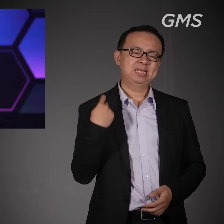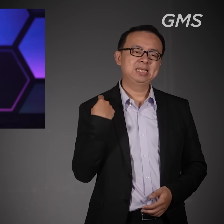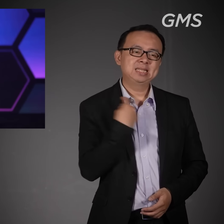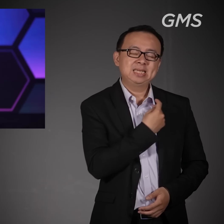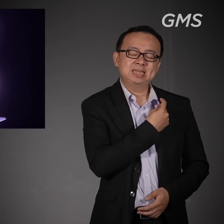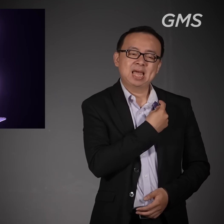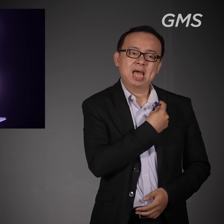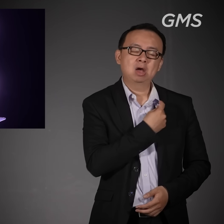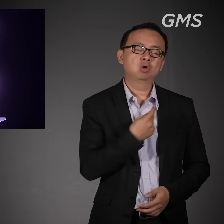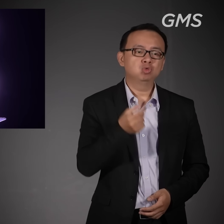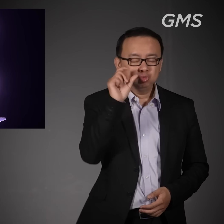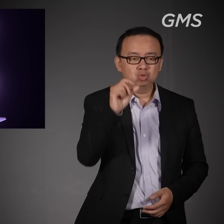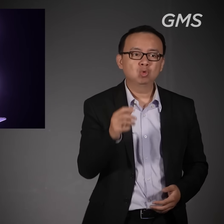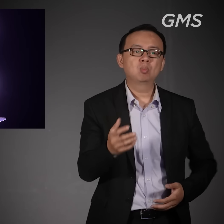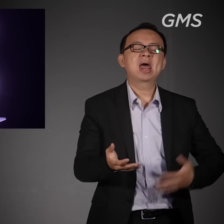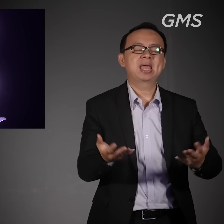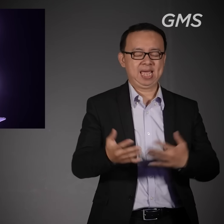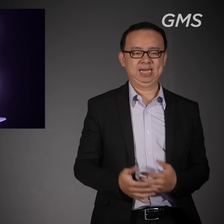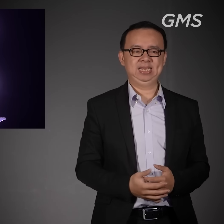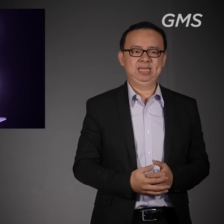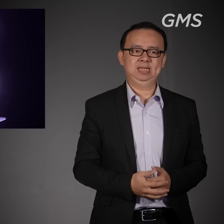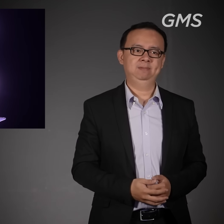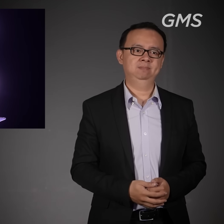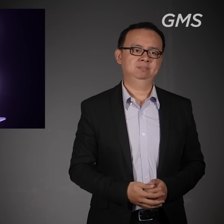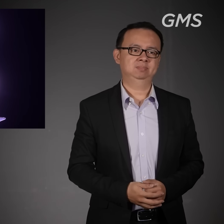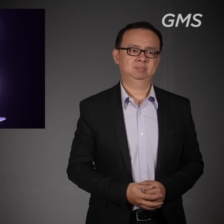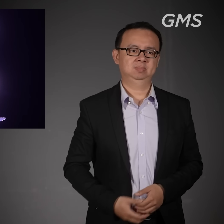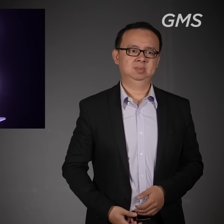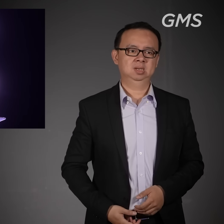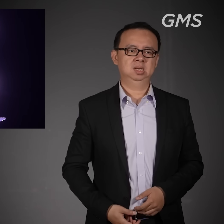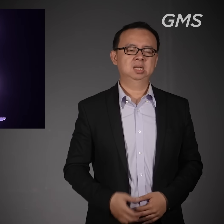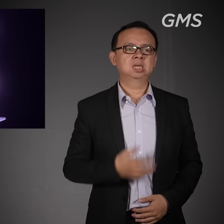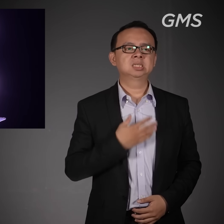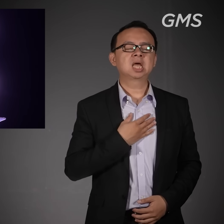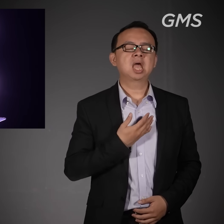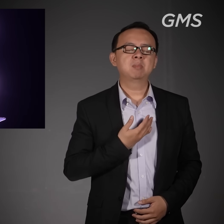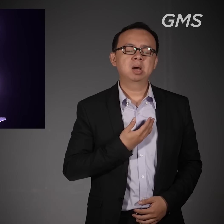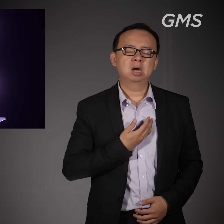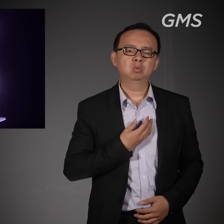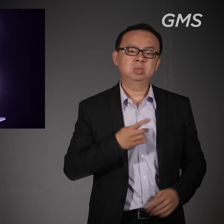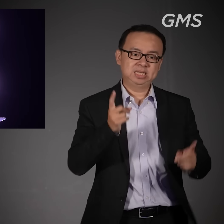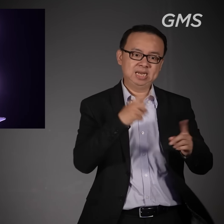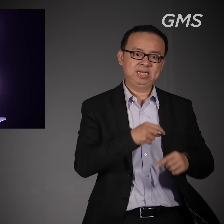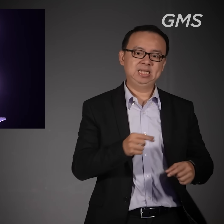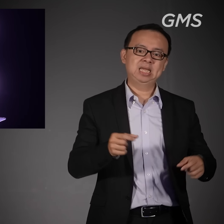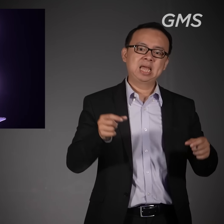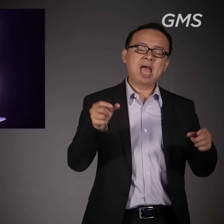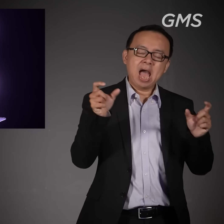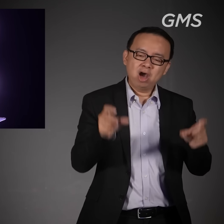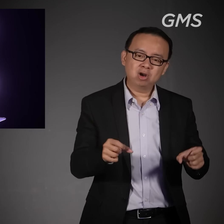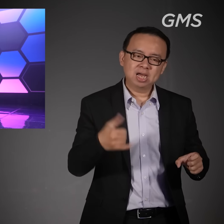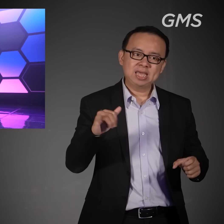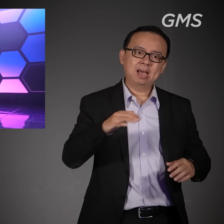dewasa. Saya mau jadi anak yang dewasa itu. Saya tidak mau diperlakukan seperti bayi oleh Tuhan